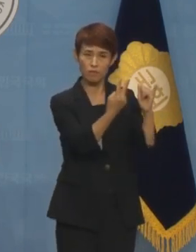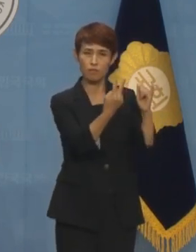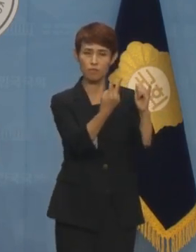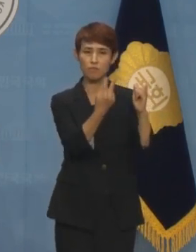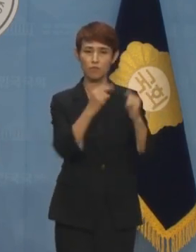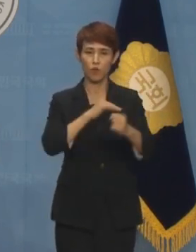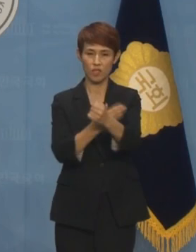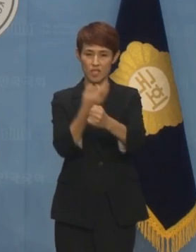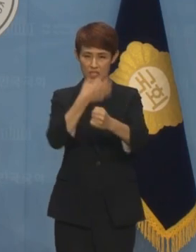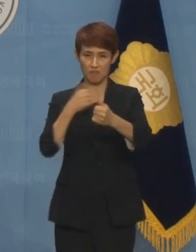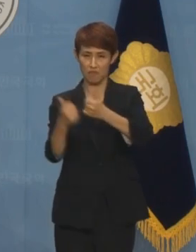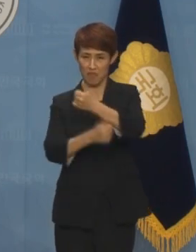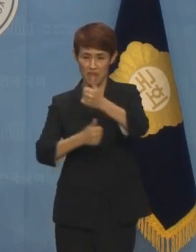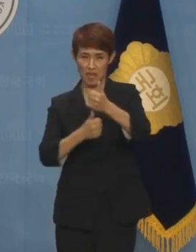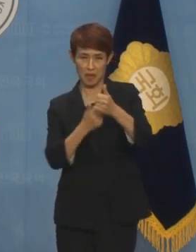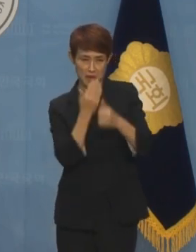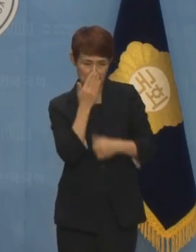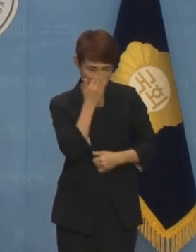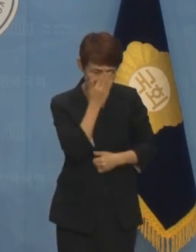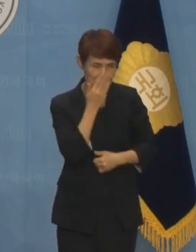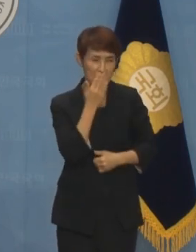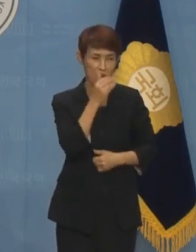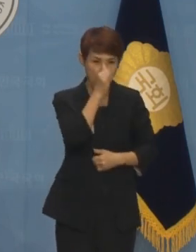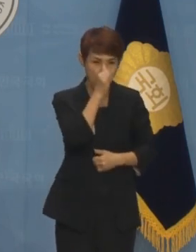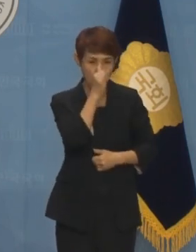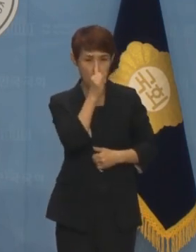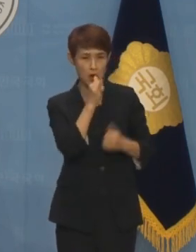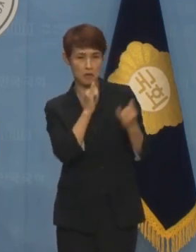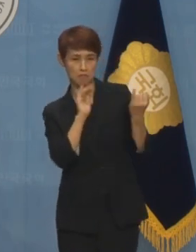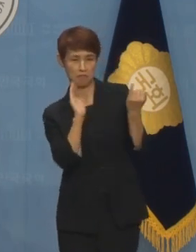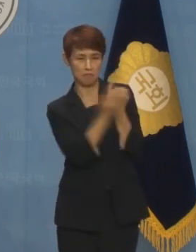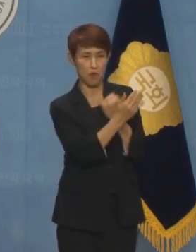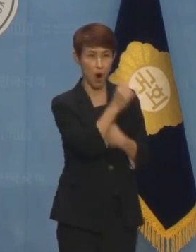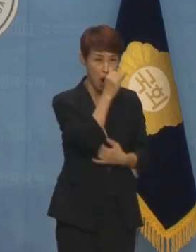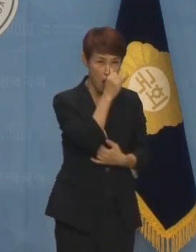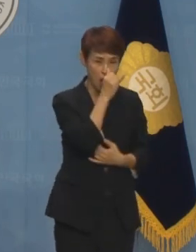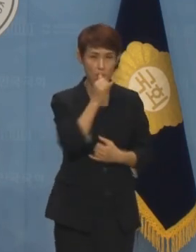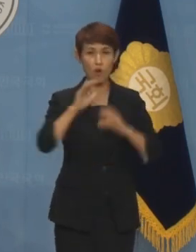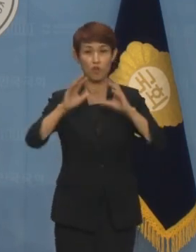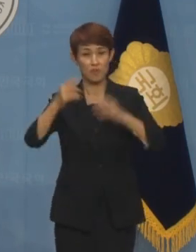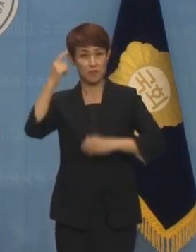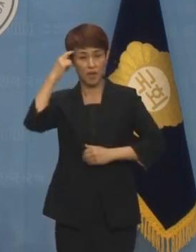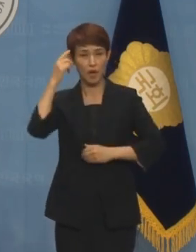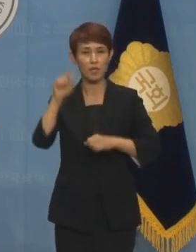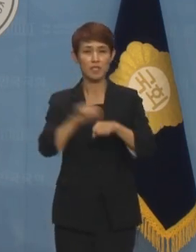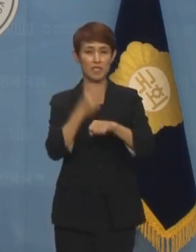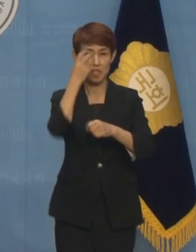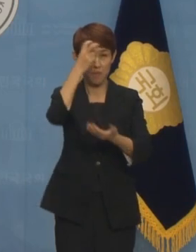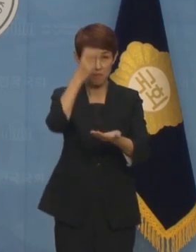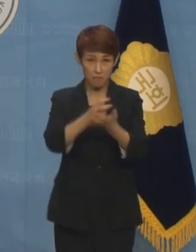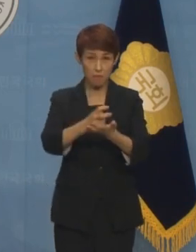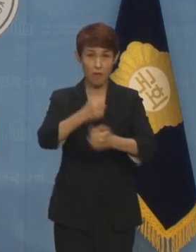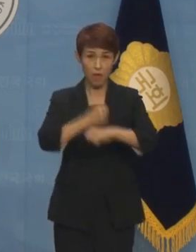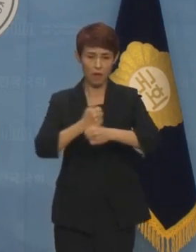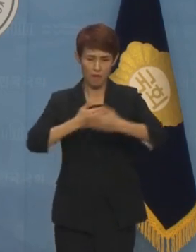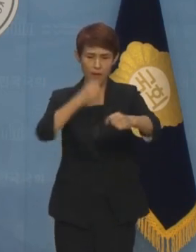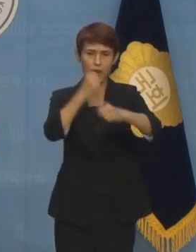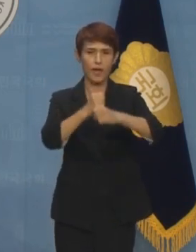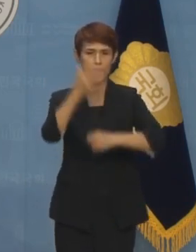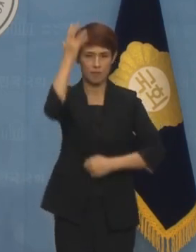대통령의 호위 부대가 되어 김건희 여사를 엄호해 국민의 뜻인 특검을 피할 수 없음을